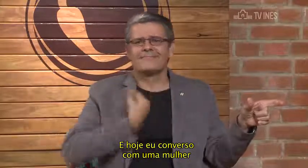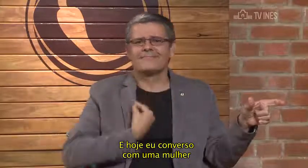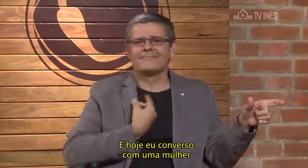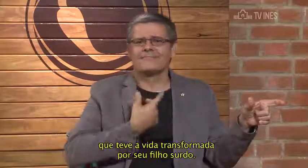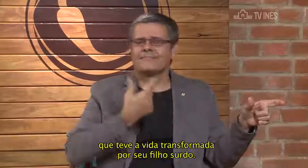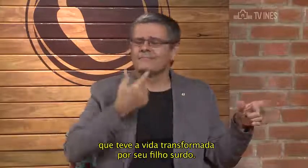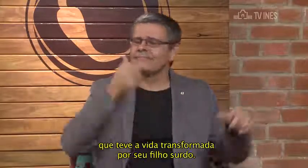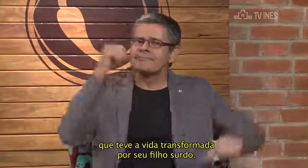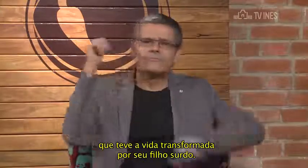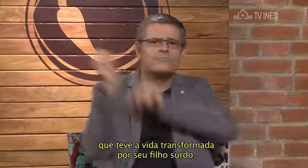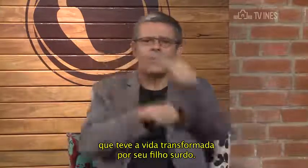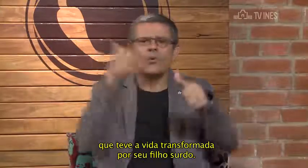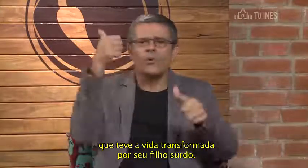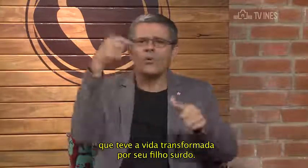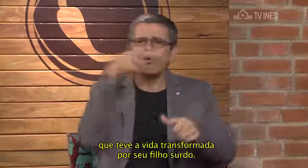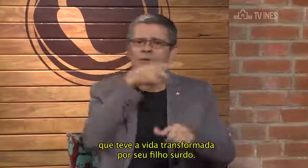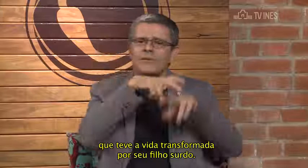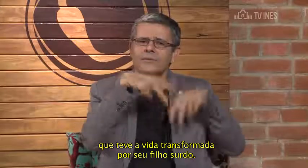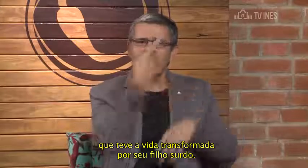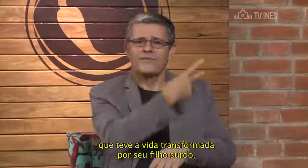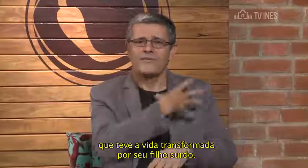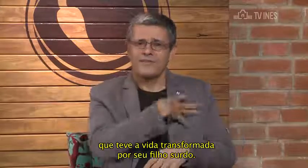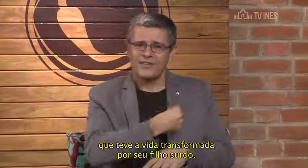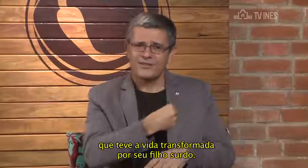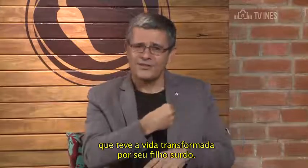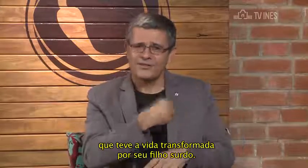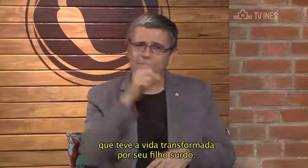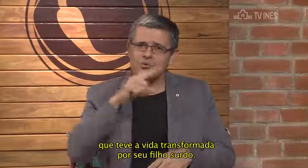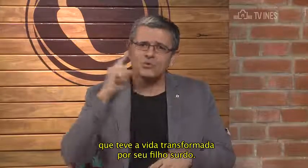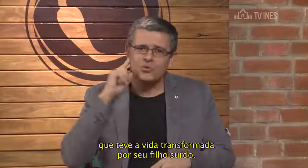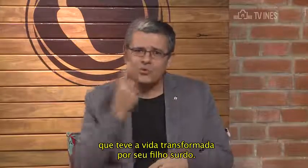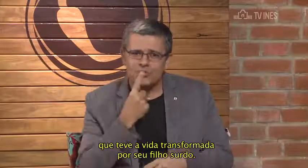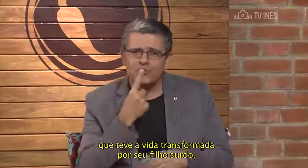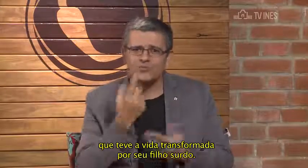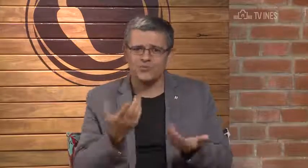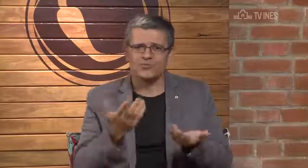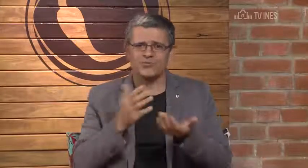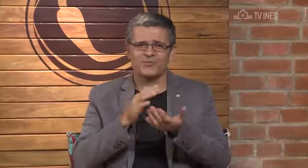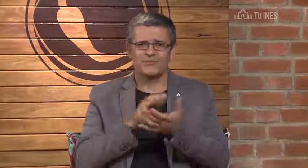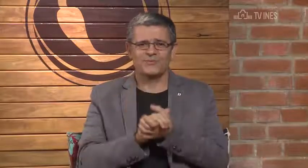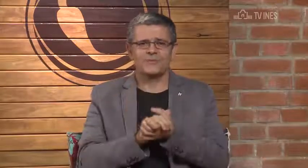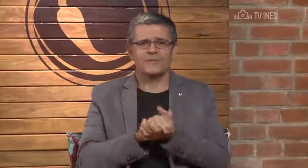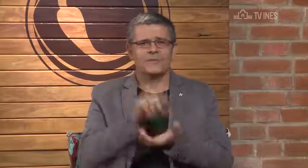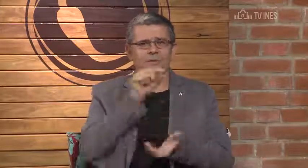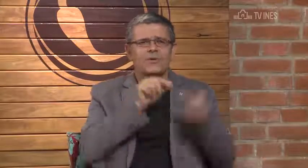com uma mulher Que teve a vida transformada por seu filho surdo